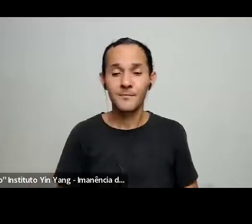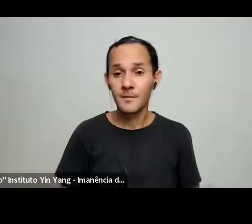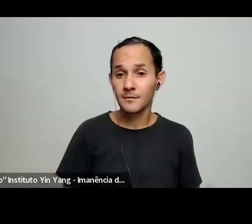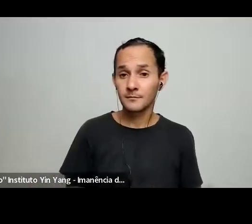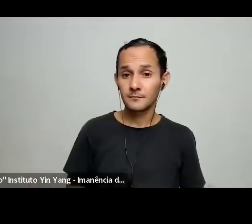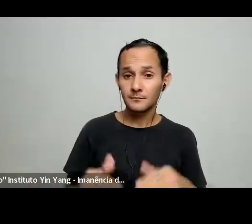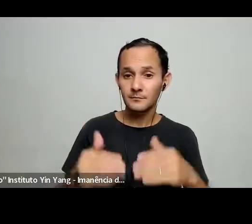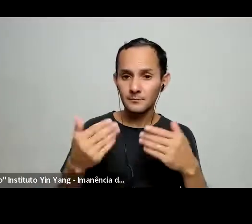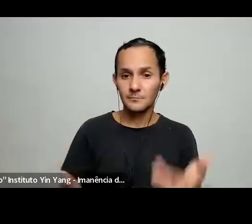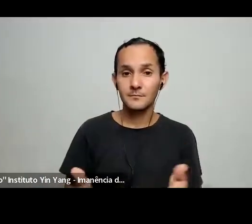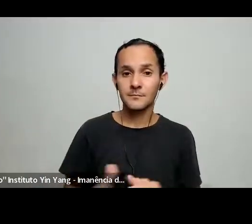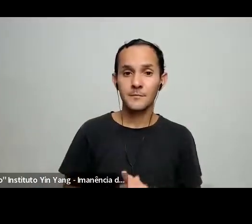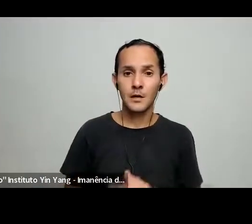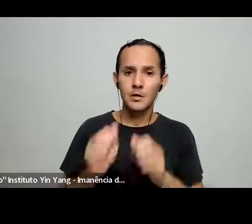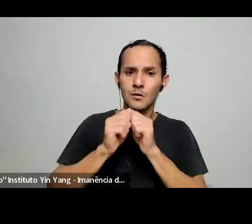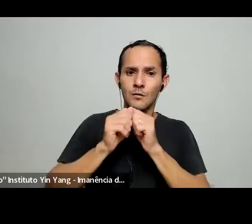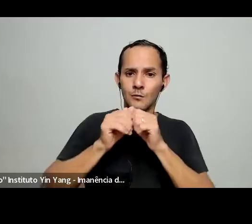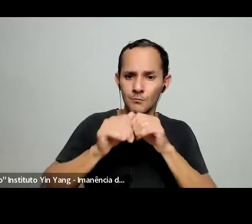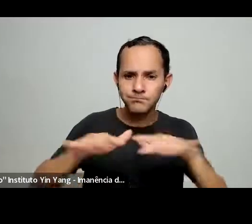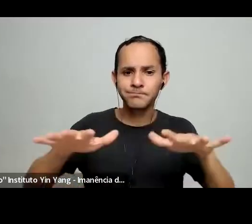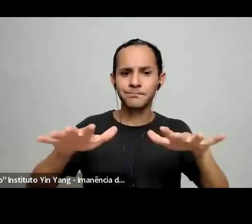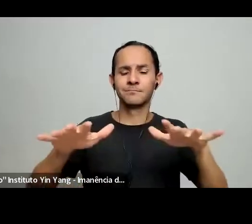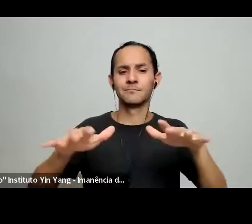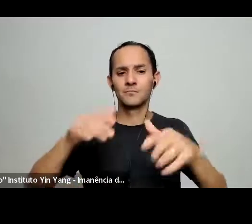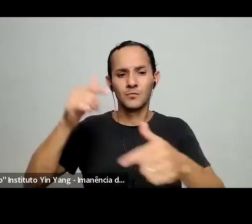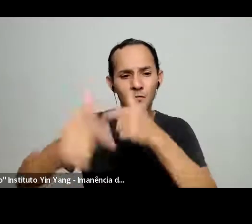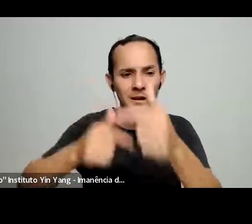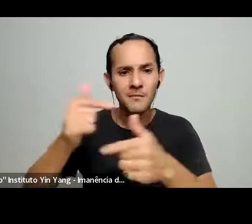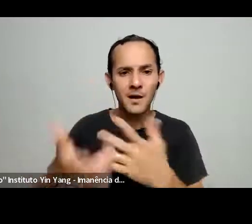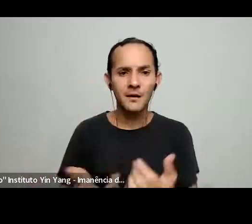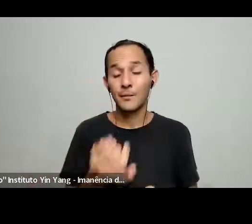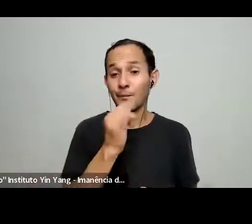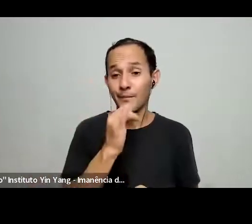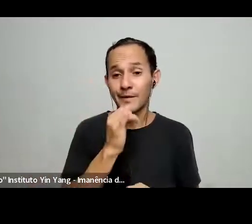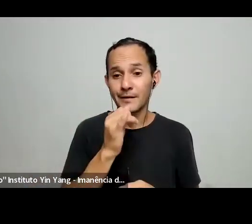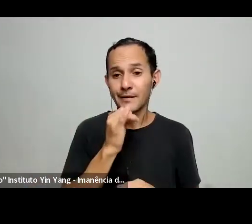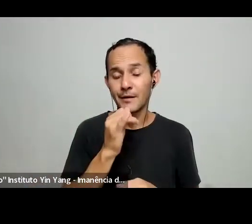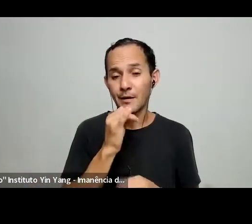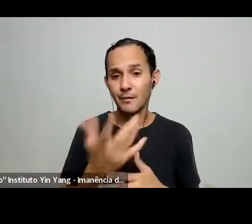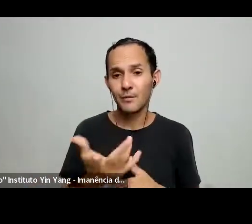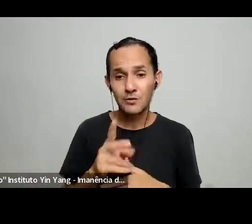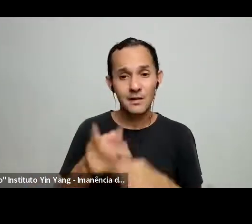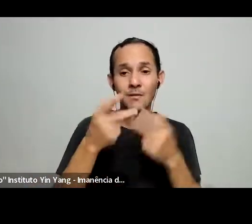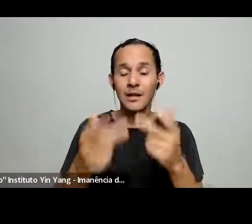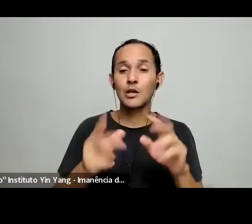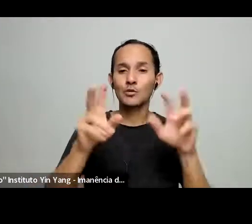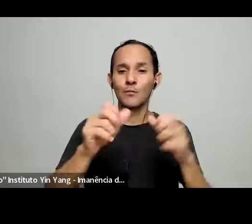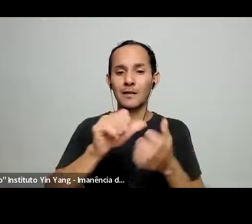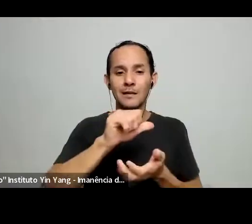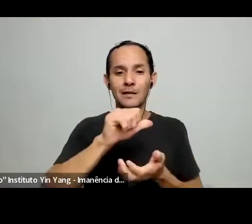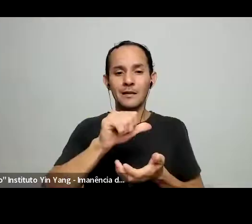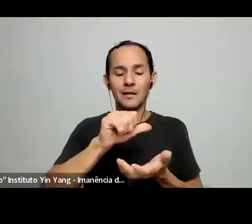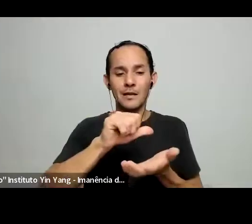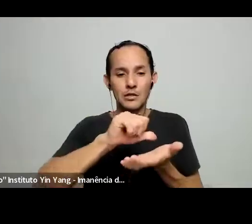Então, esse alcance, essa modulação, né? Por exemplo, eu dou um exemplo sempre da cirurgia de vídeo,